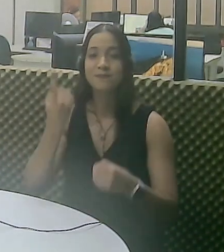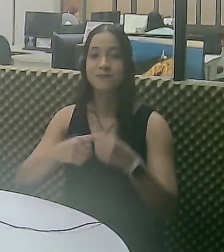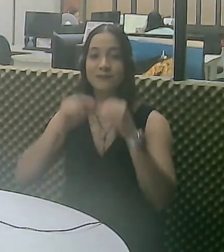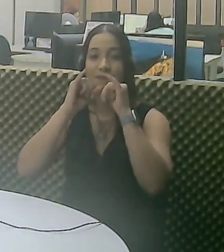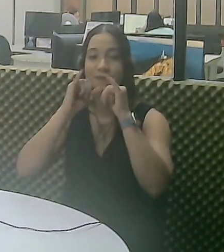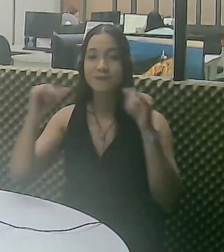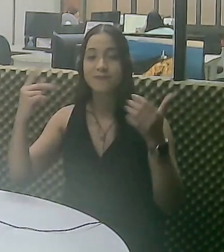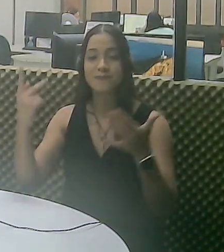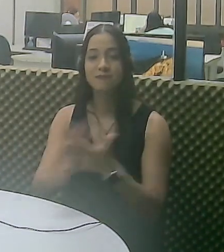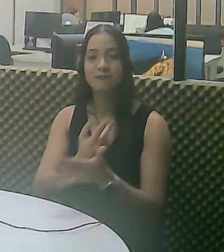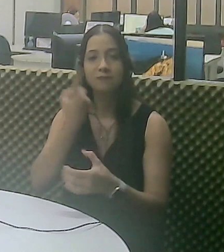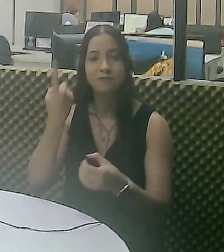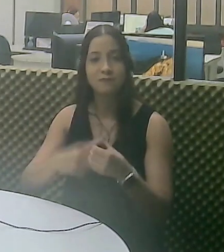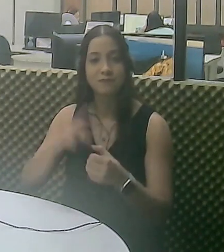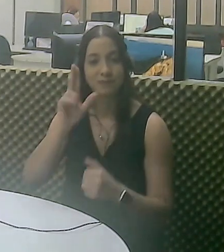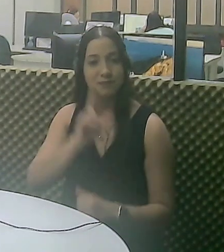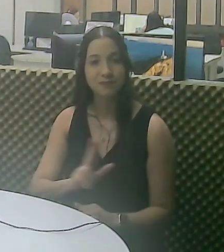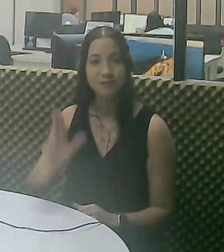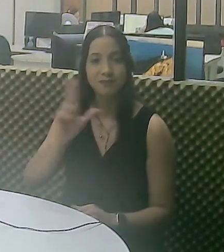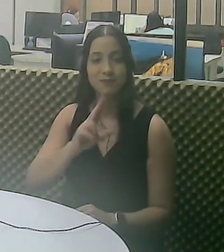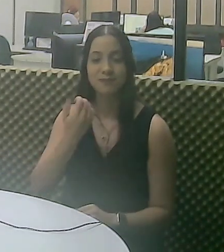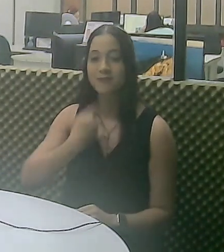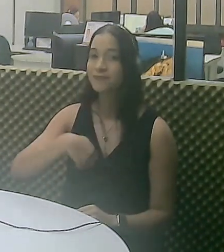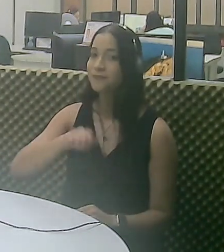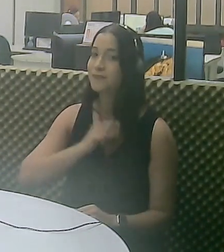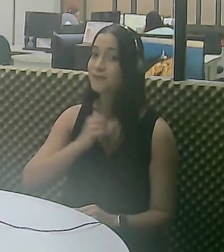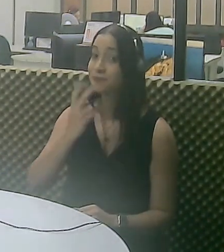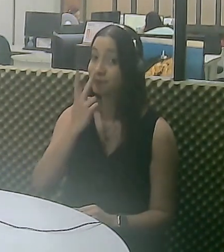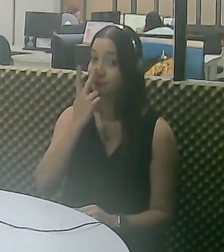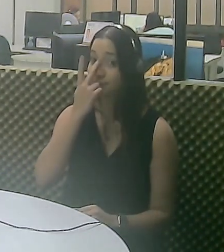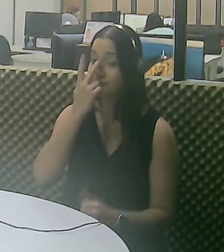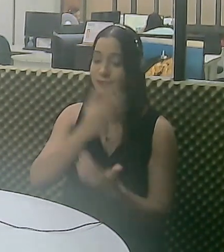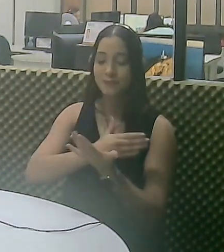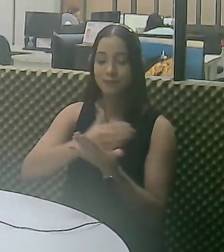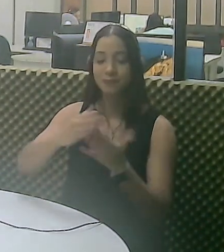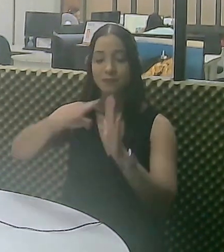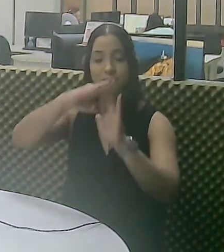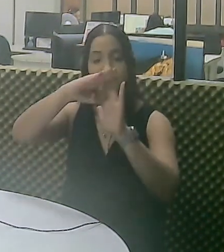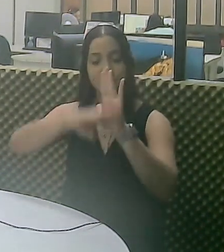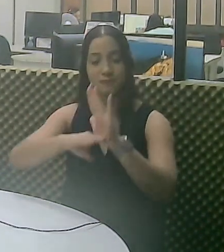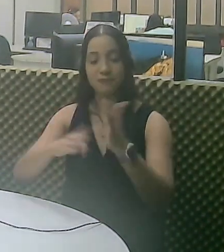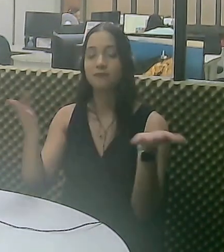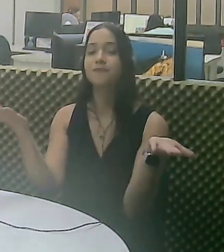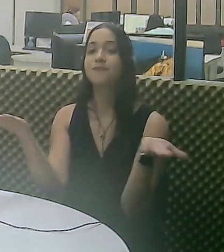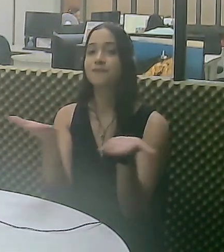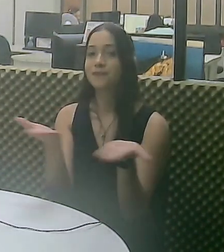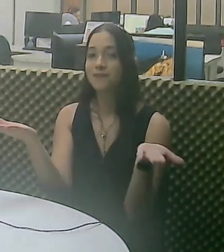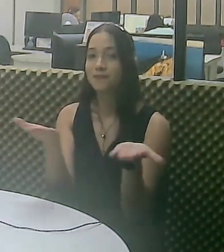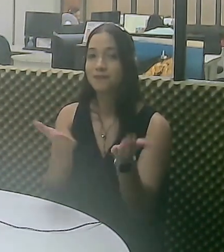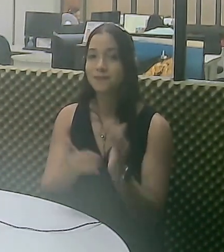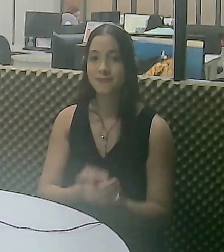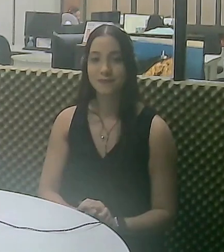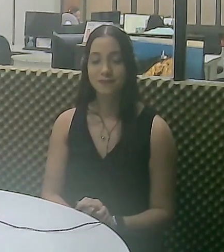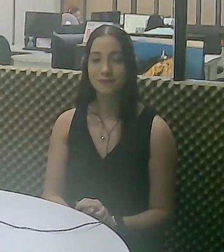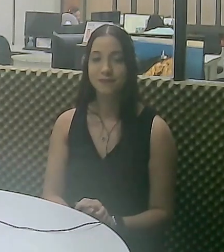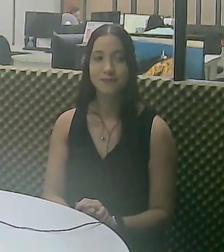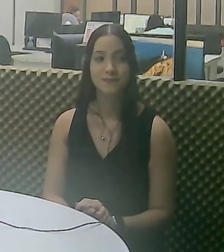de notícias sobre o que de fato acontece em Uberlândia. Eu sou Vanessa Gianotti e começamos com os destaques da edição de